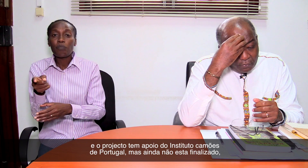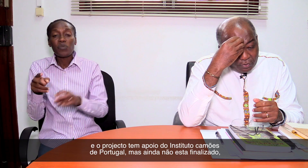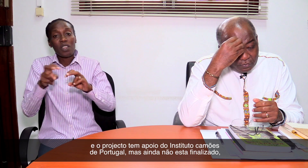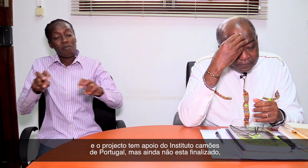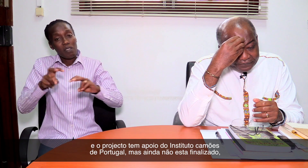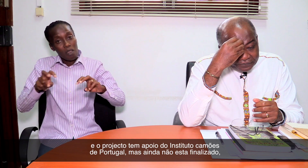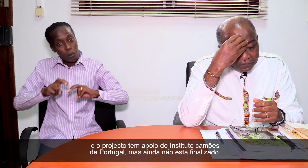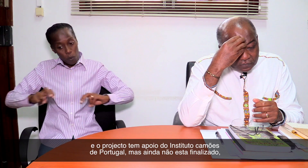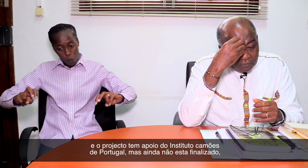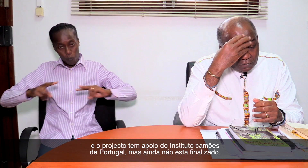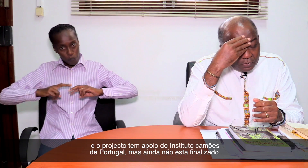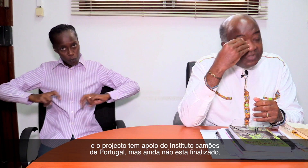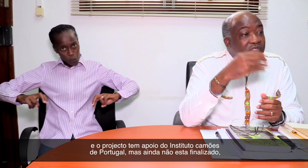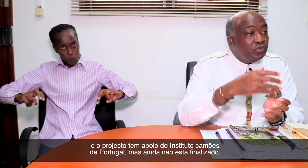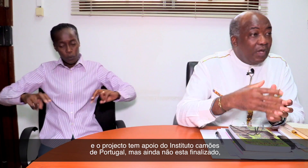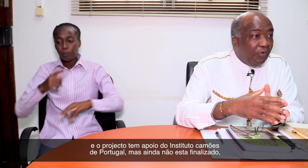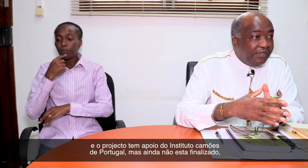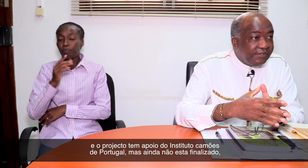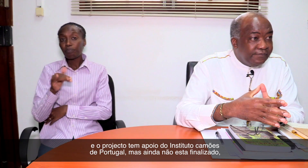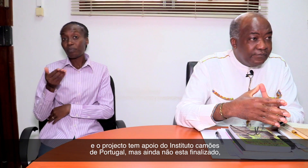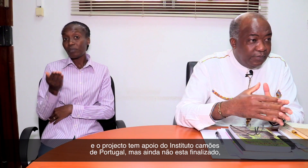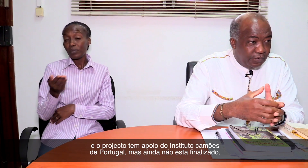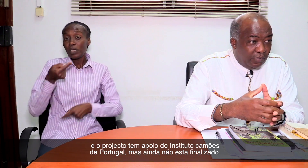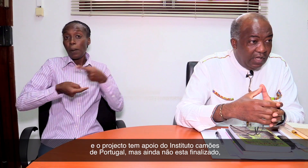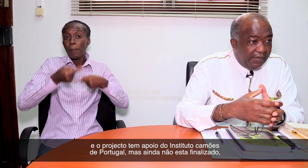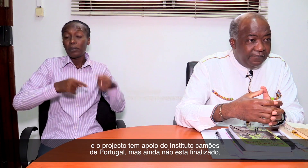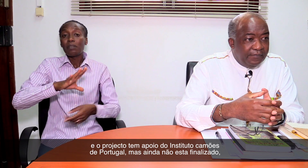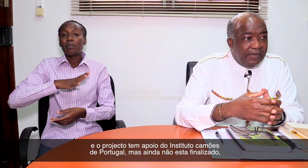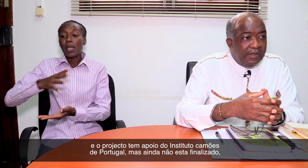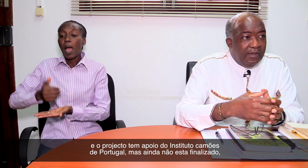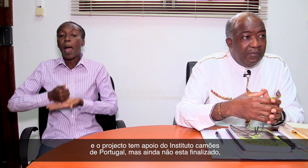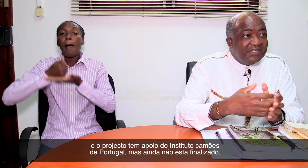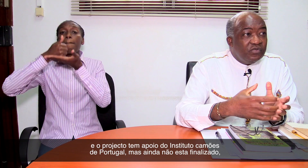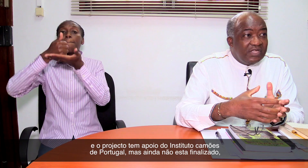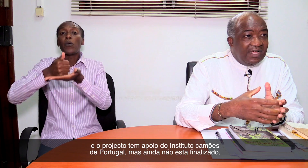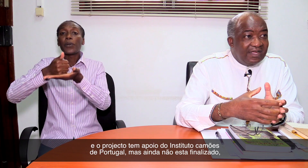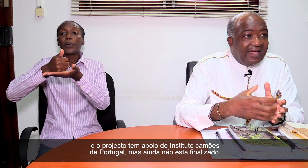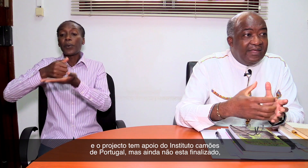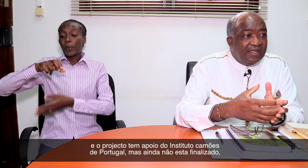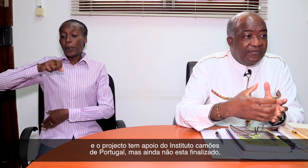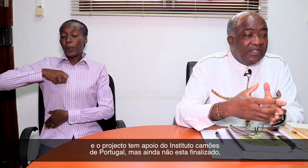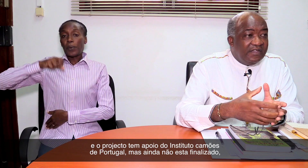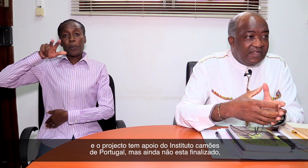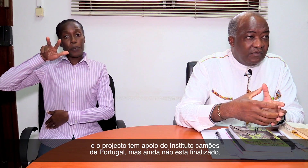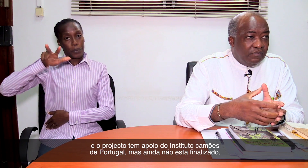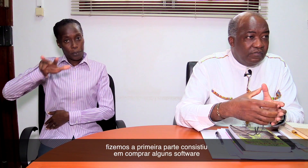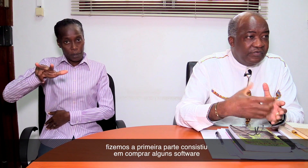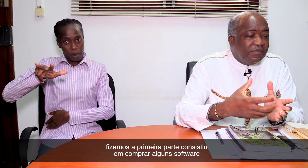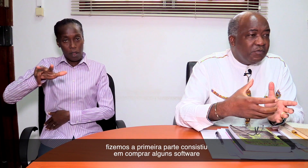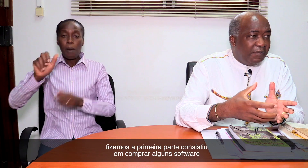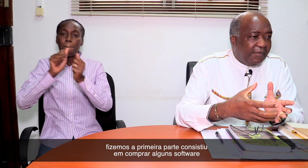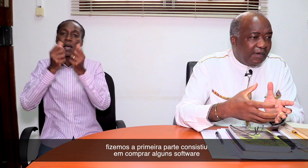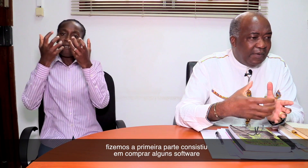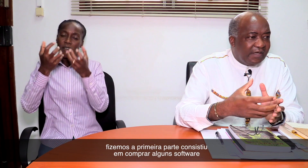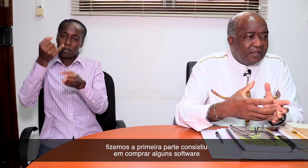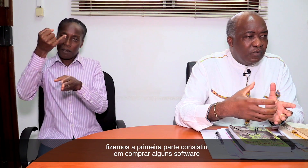tem apoio do Instituto Camões, de Portugal, mas não está ainda finalizado. Fizemos